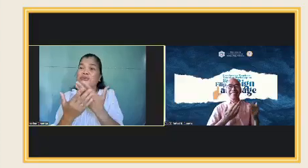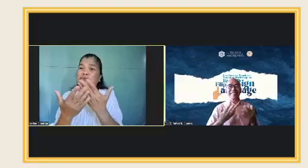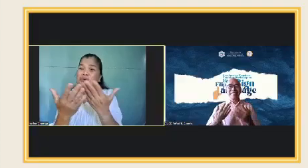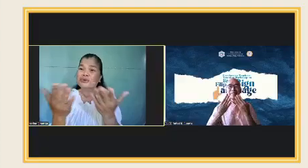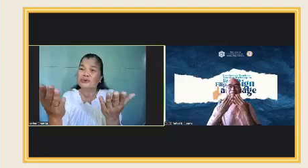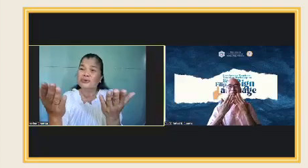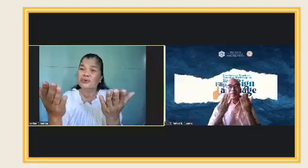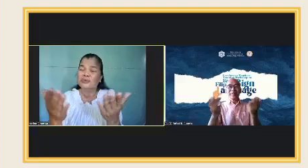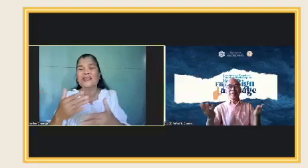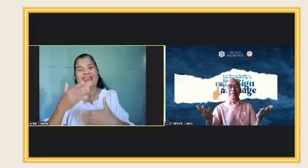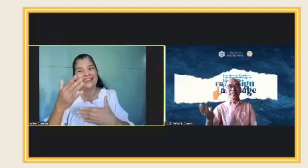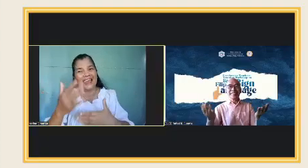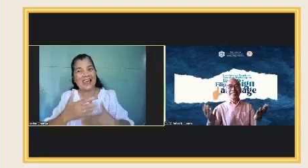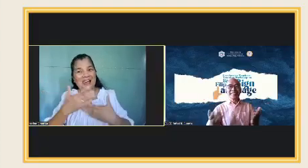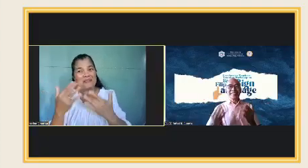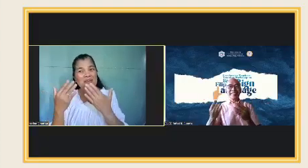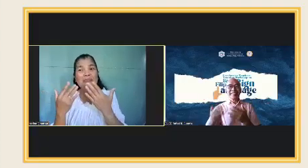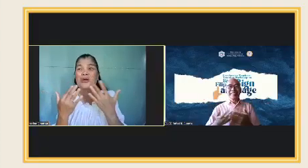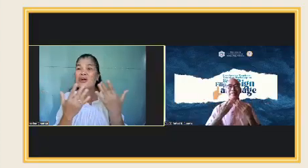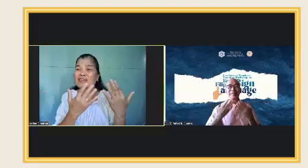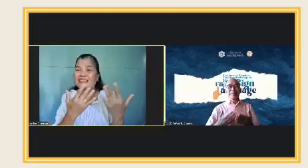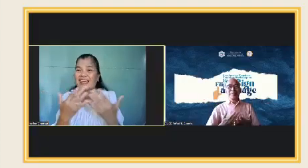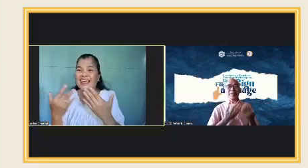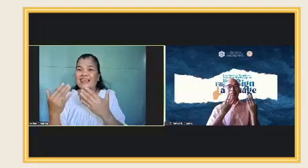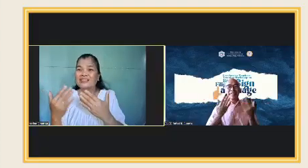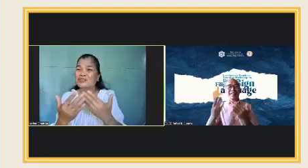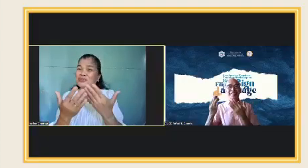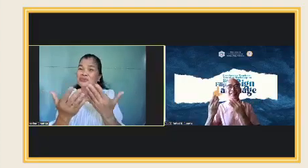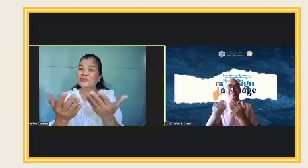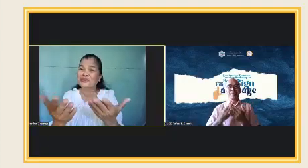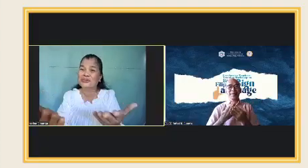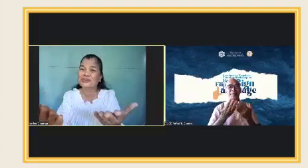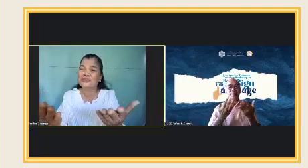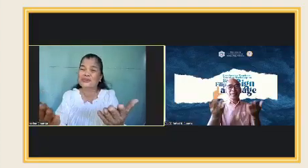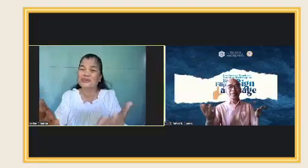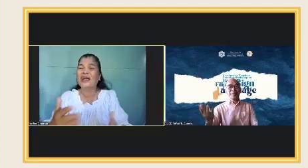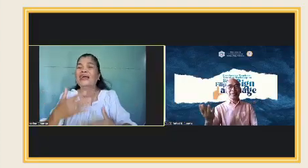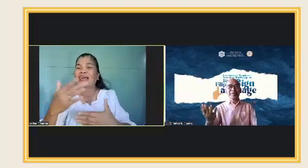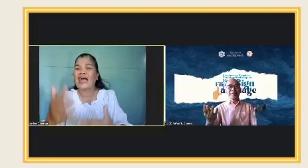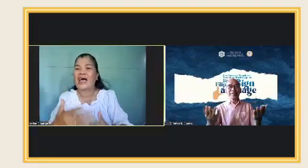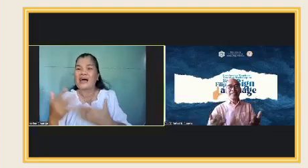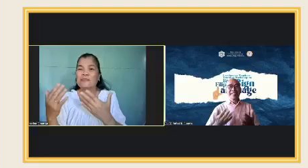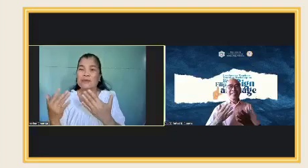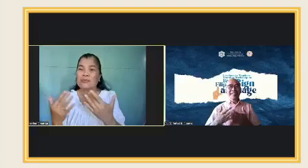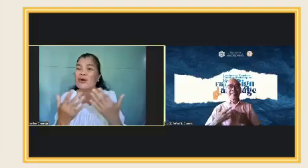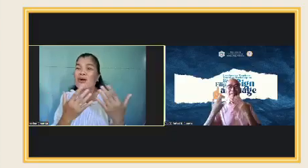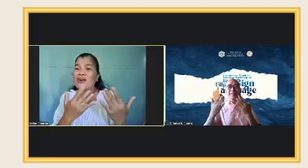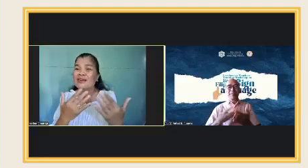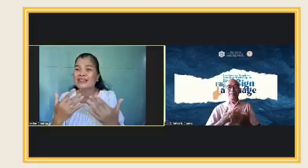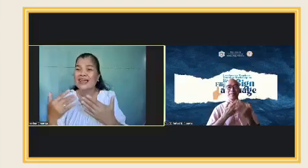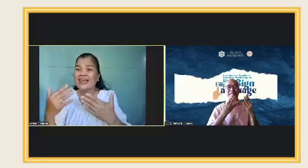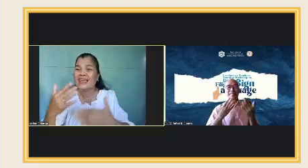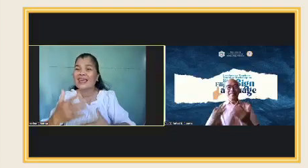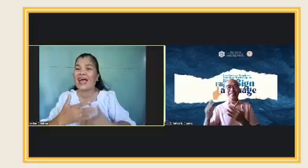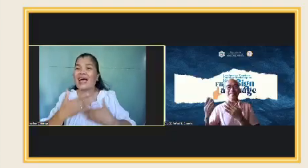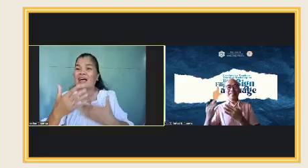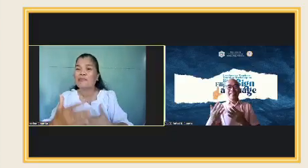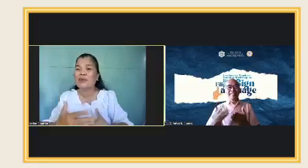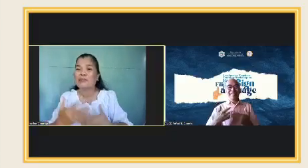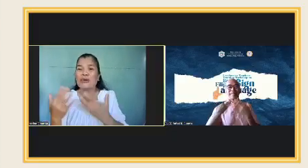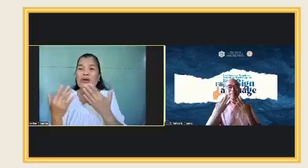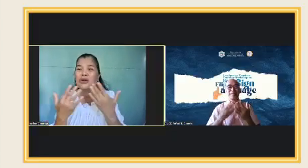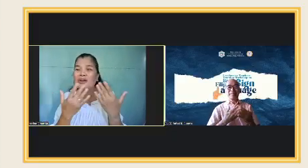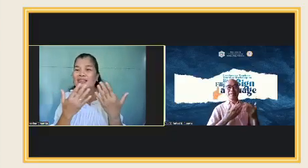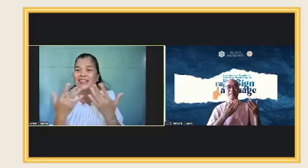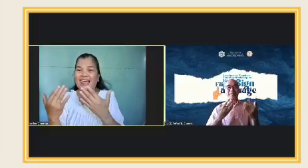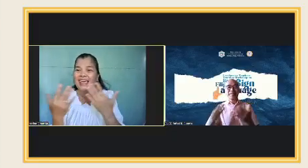to you. Happy birthday to you. Happy birthday,